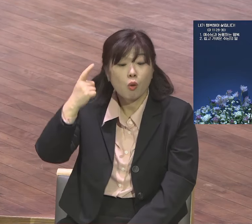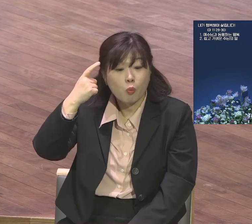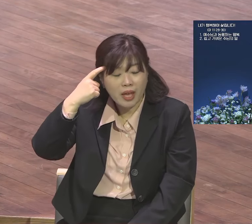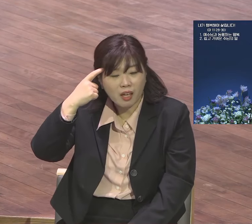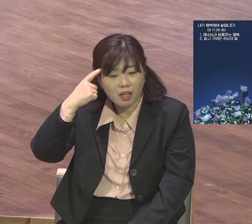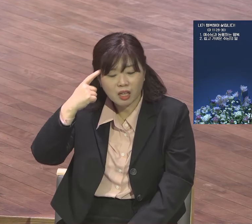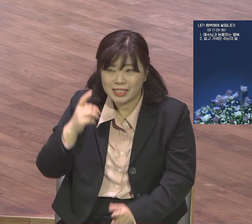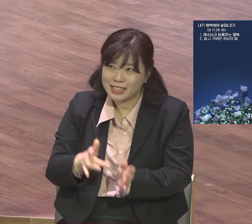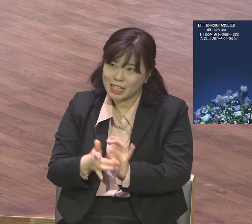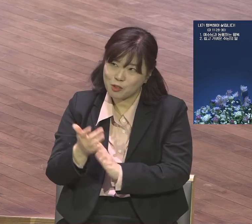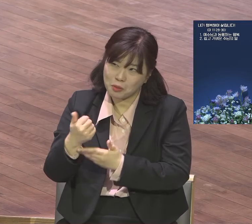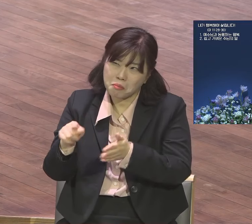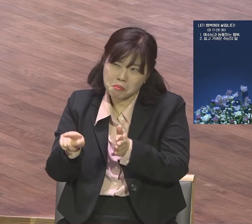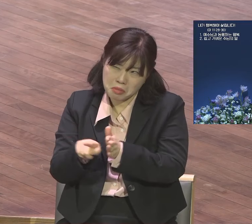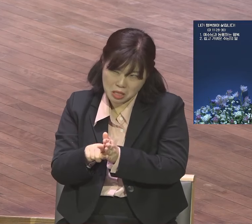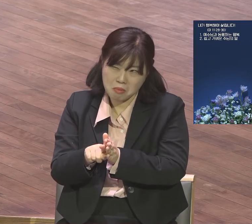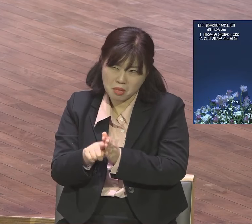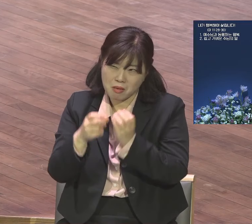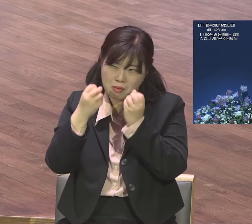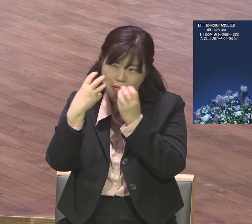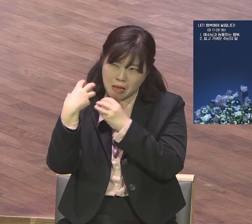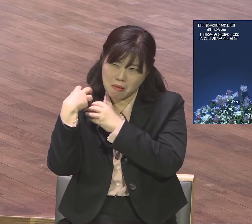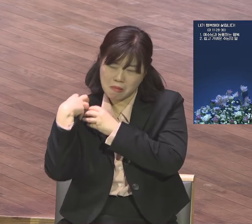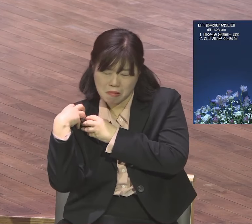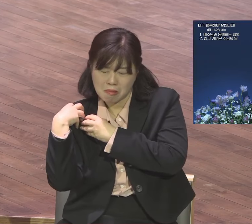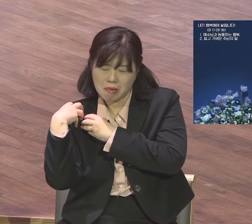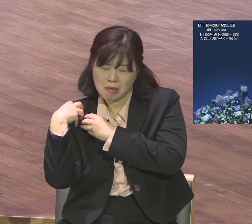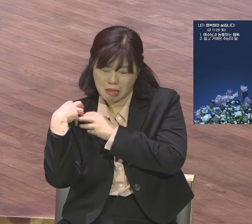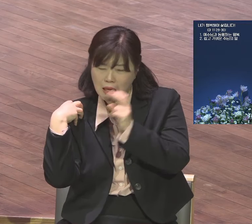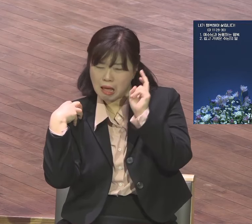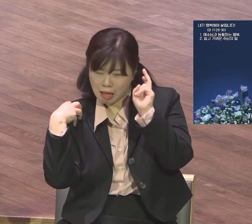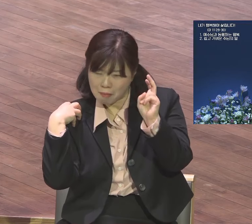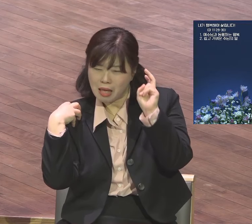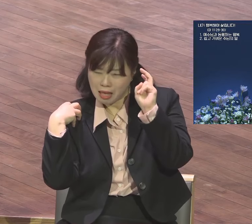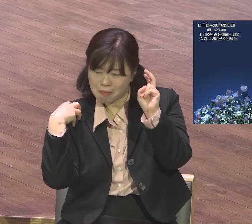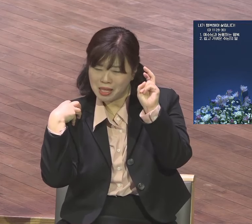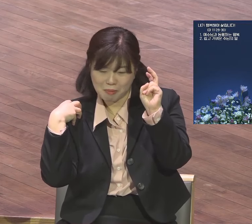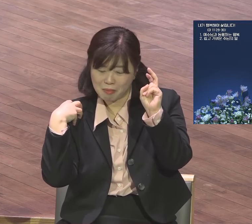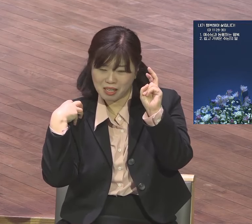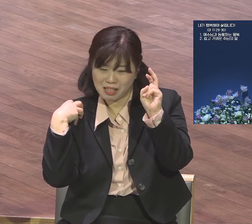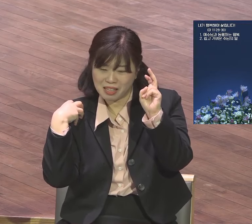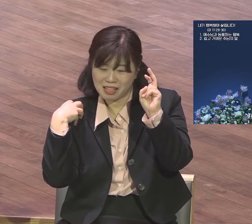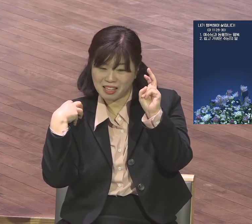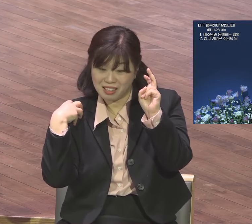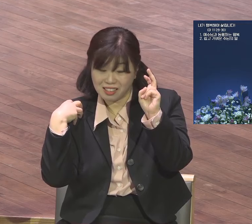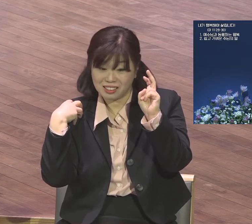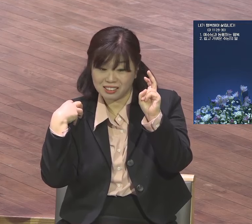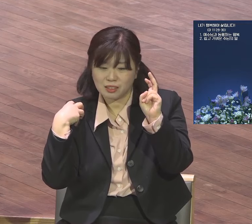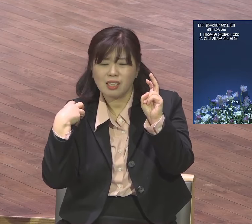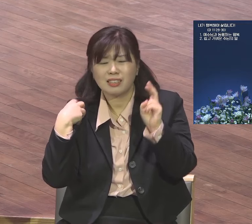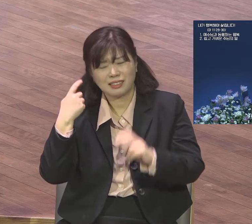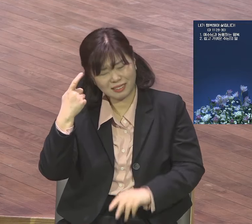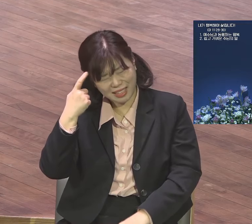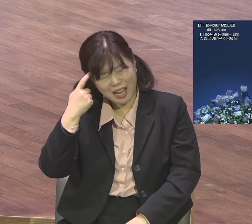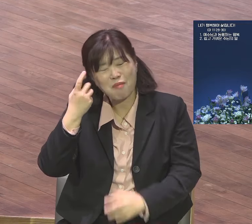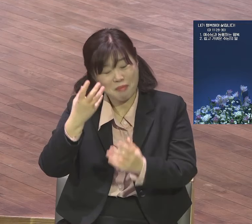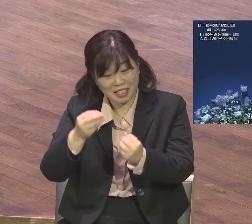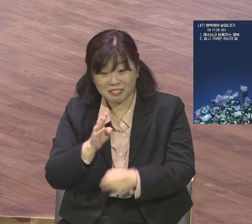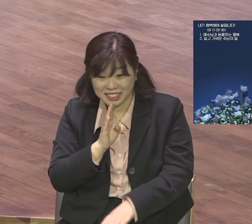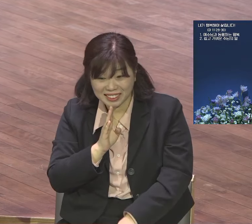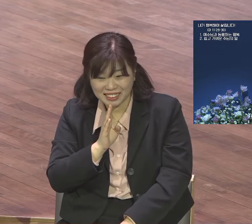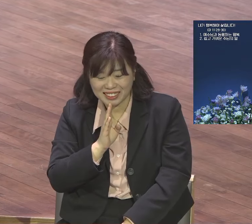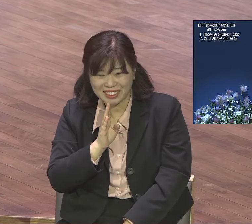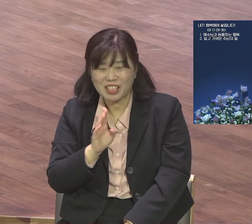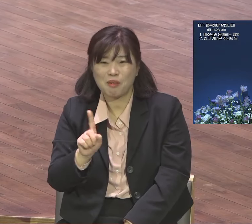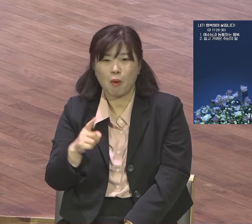또 부담되고 불편할 것 같기 때문에 지레짐작으로 회피하는 것입니다. 그런데